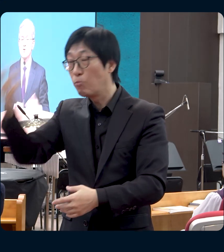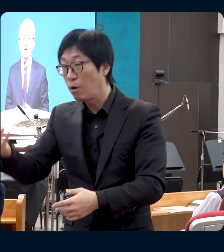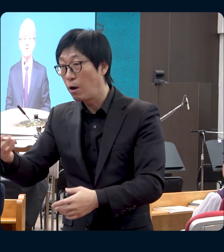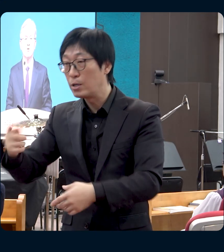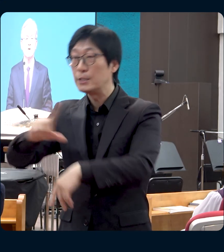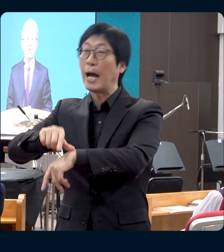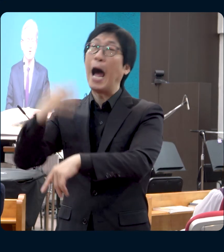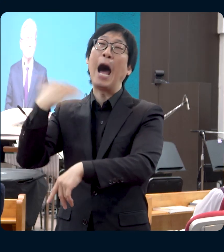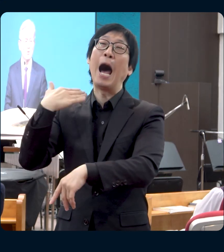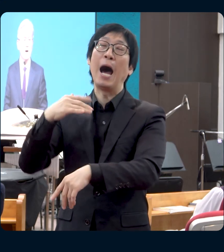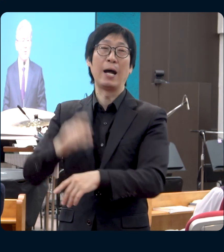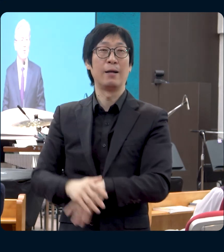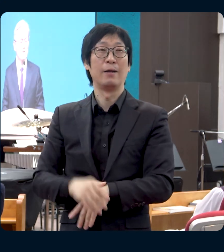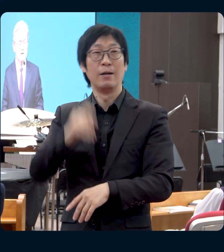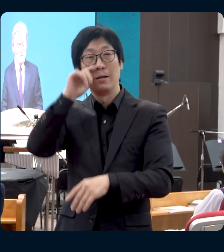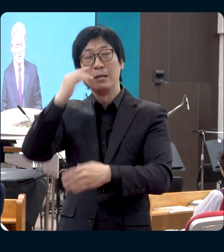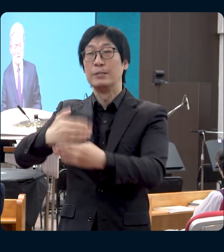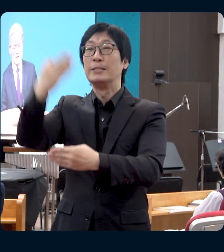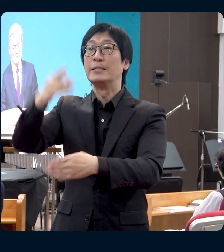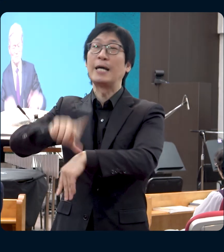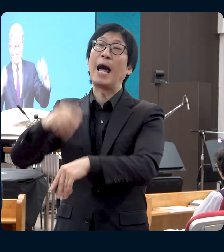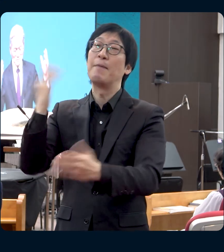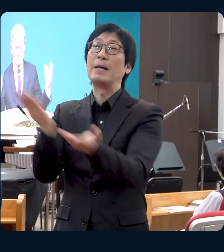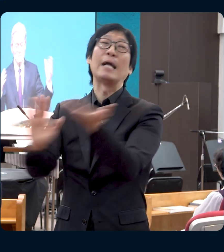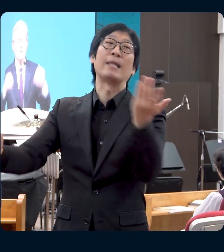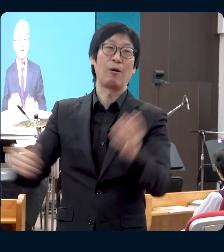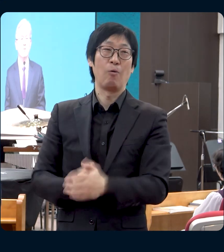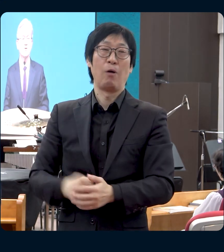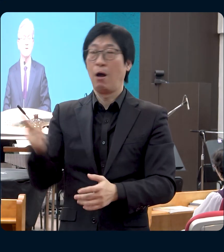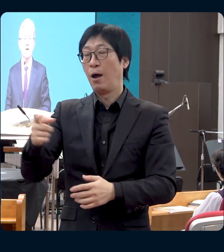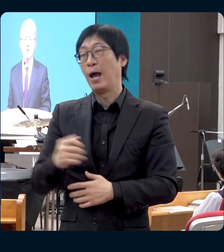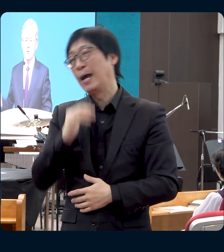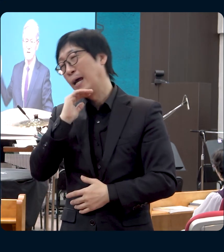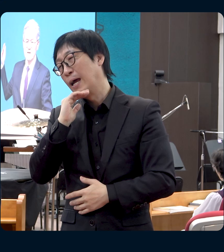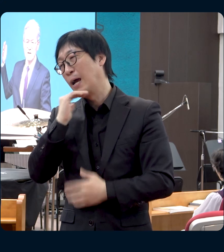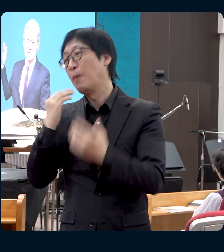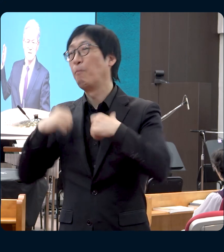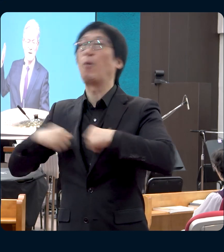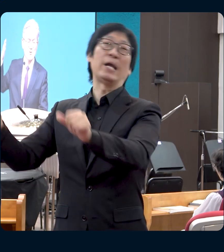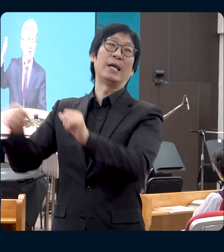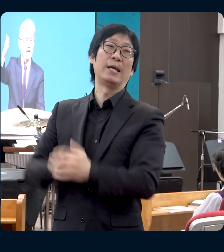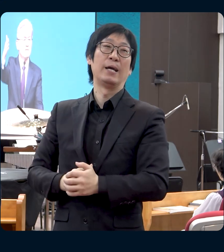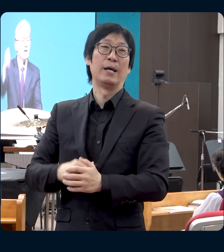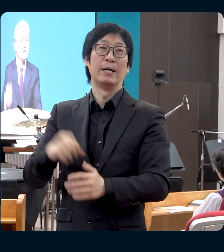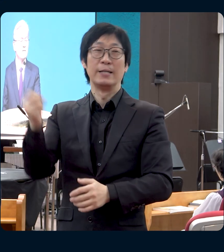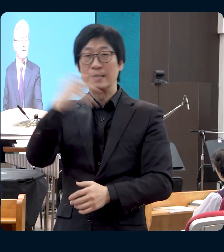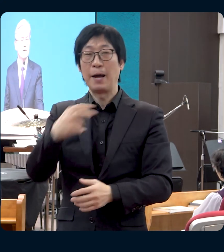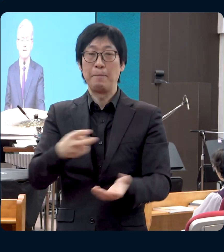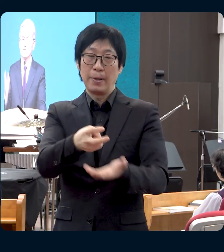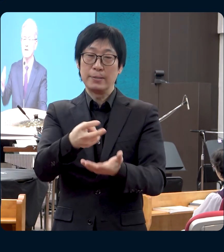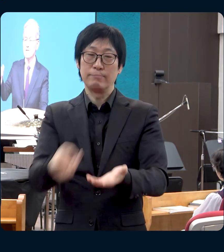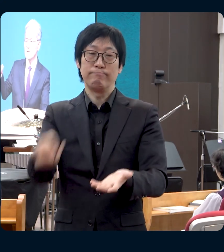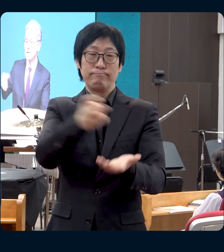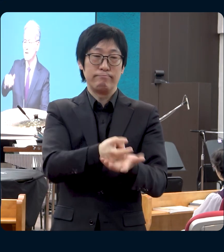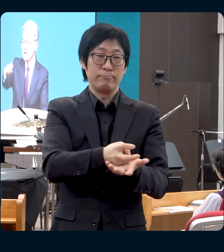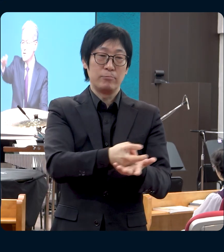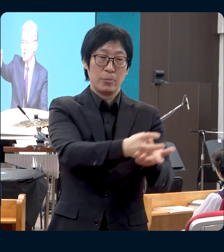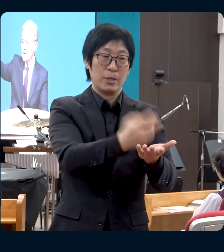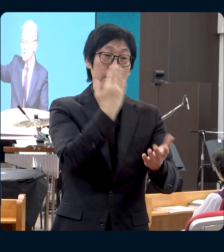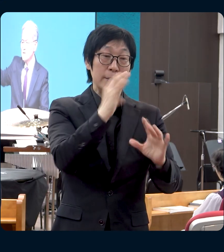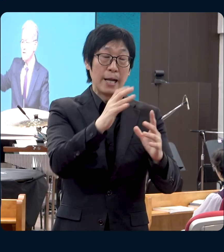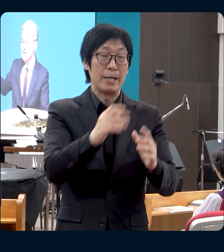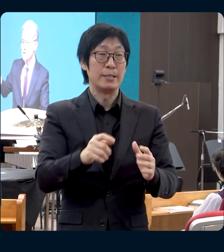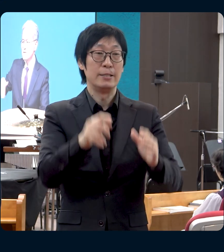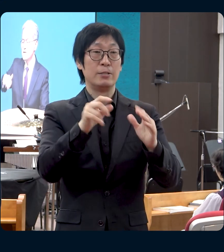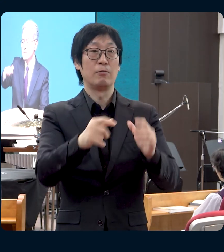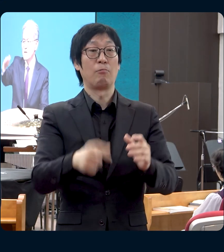수가 없어가지고 보지도 못하고, 그래서 이제는 버스를 타고 이스라엘 쪽 가는데 그때 그